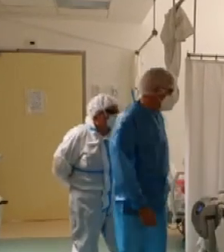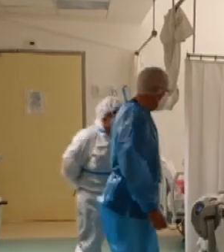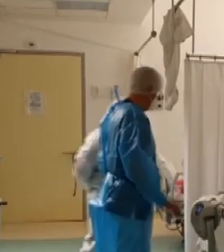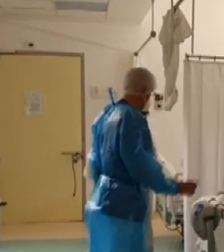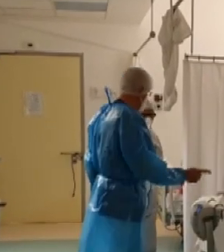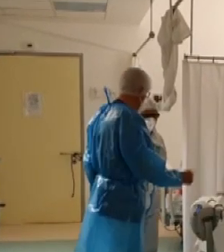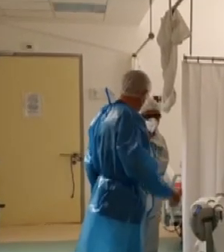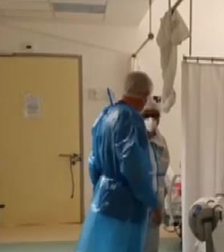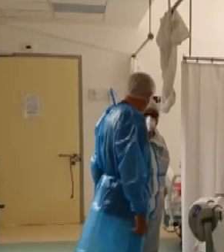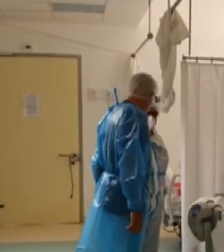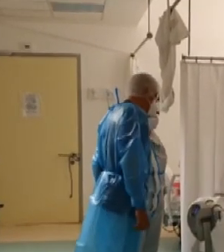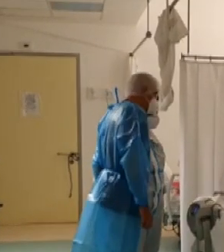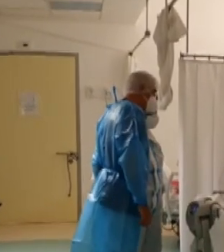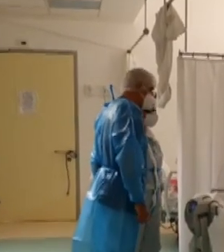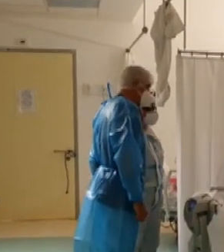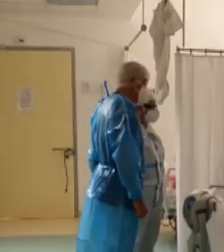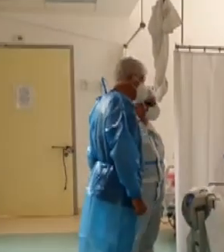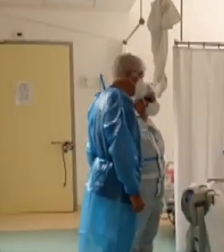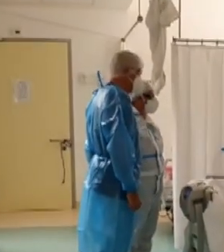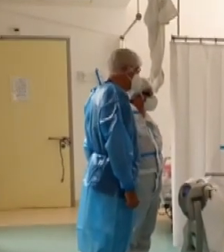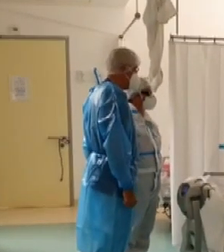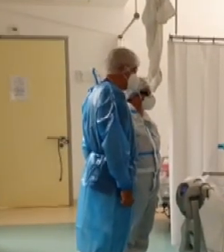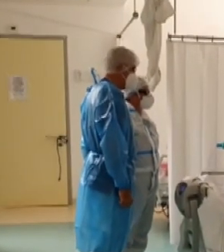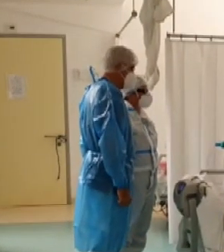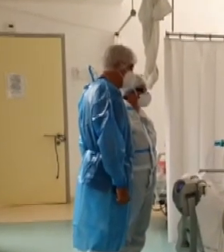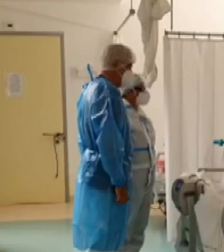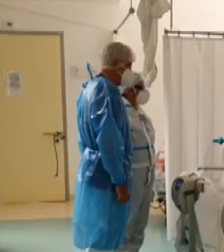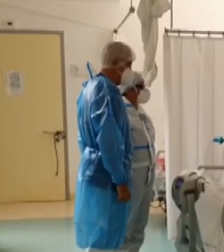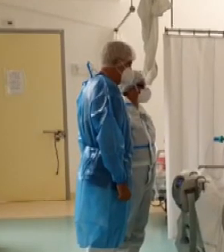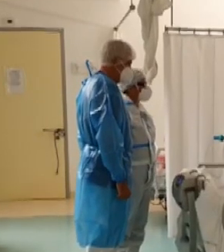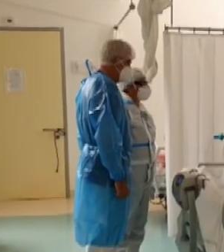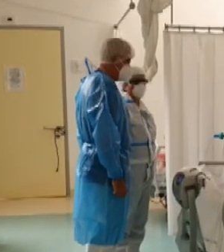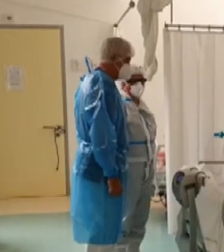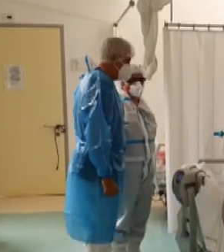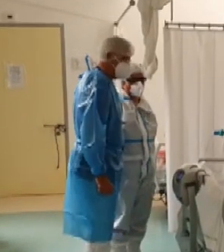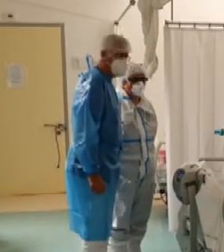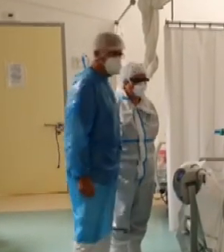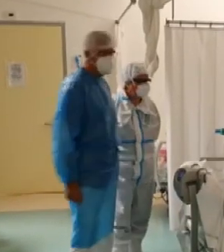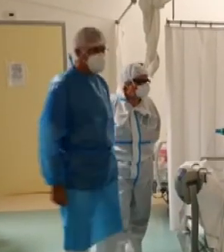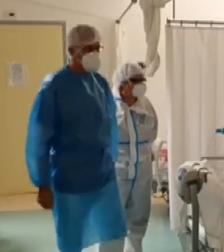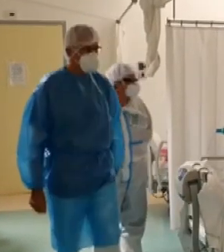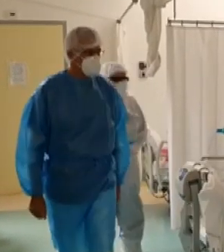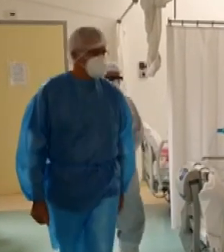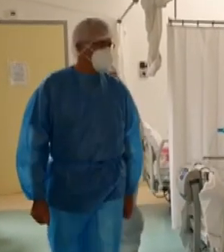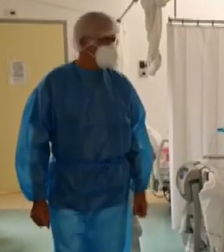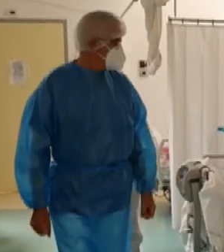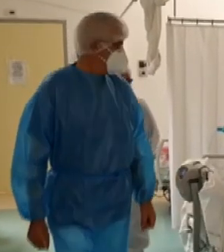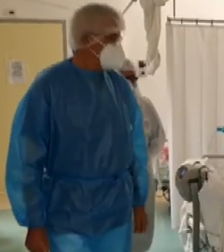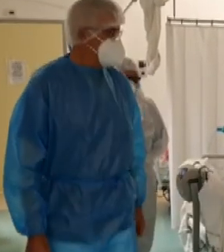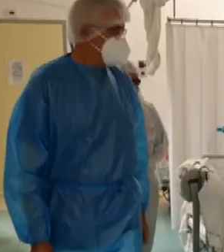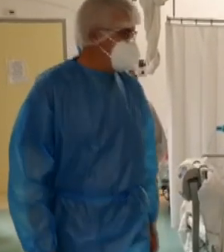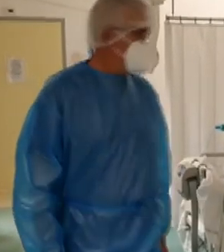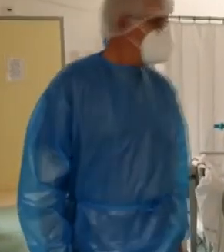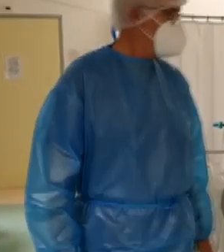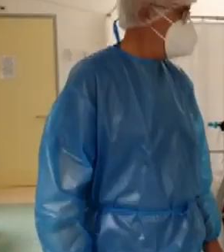d'allarme verrà superato se i contagi continueranno come nelle ultime 2 settimane. Viceversa, se il trend fosse quello